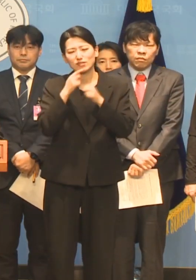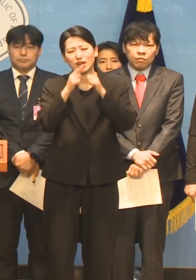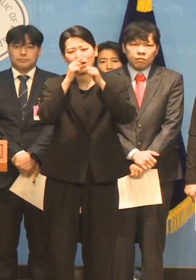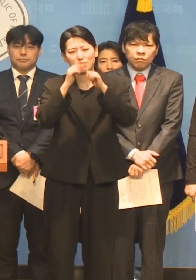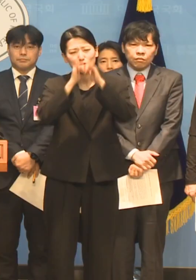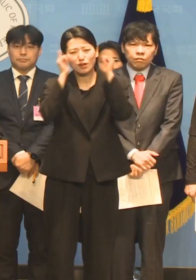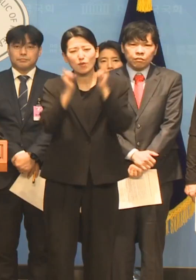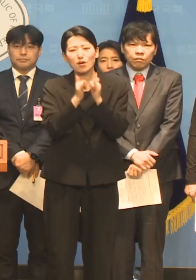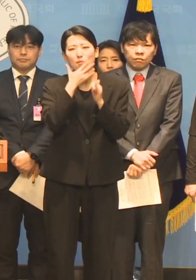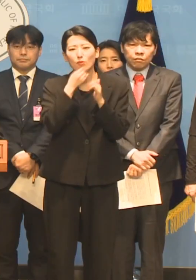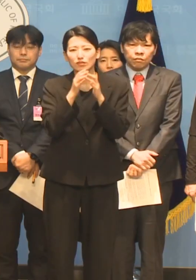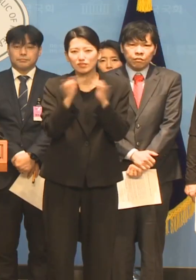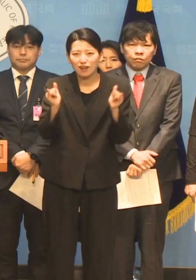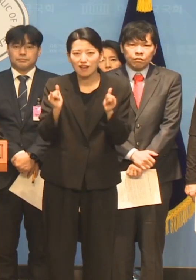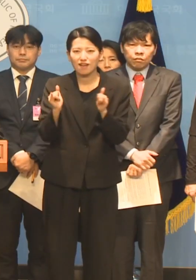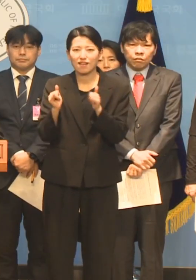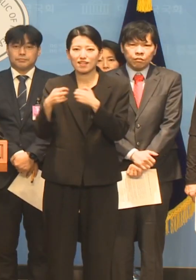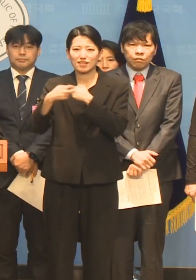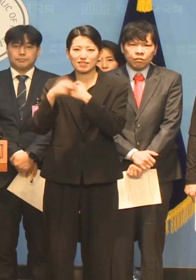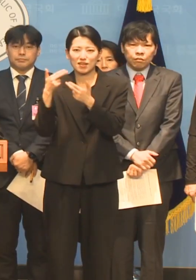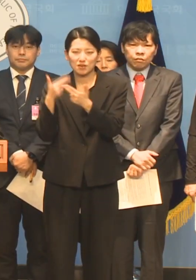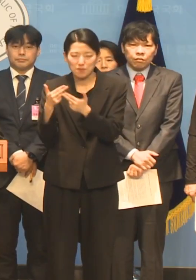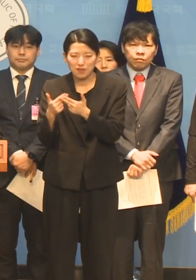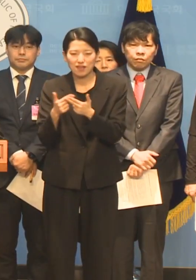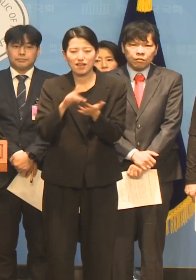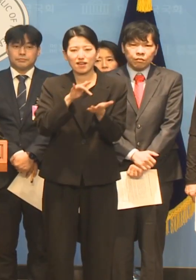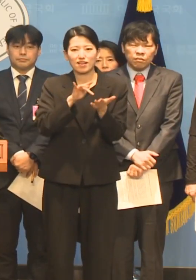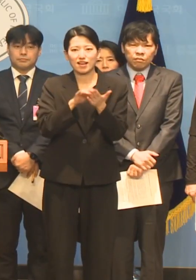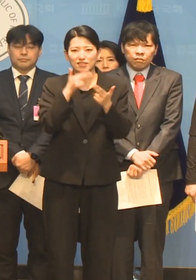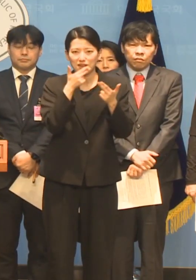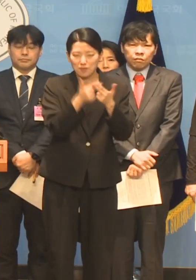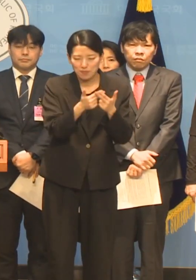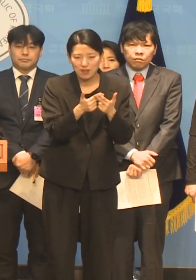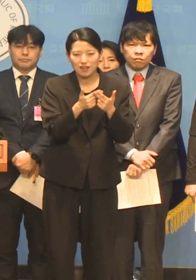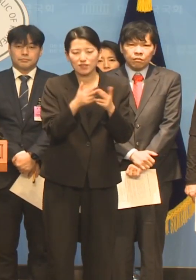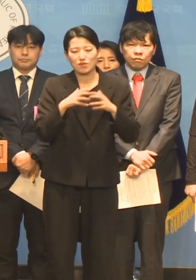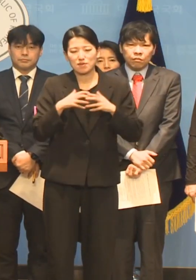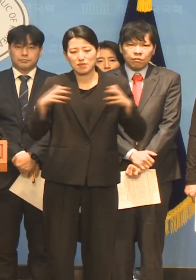대한의료사회복지사협회, 대한의사협회, 대한약사회, 대한비만학회,